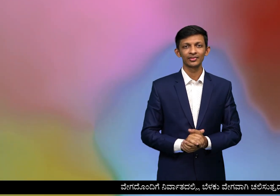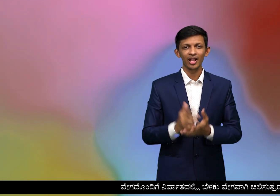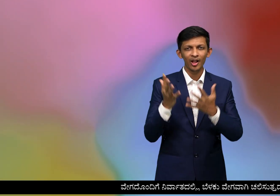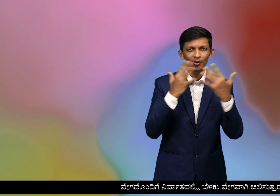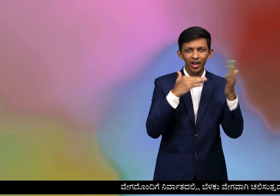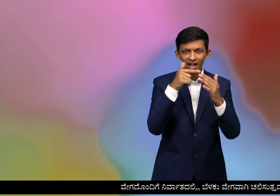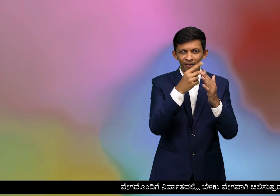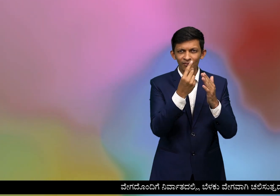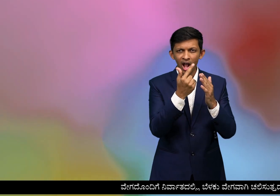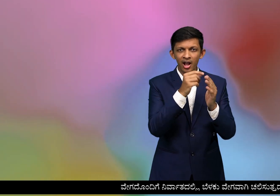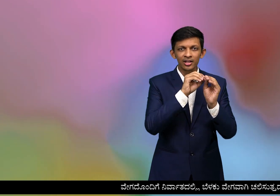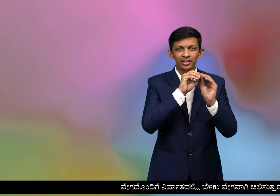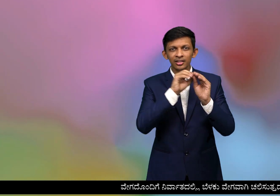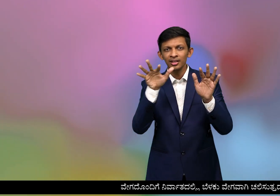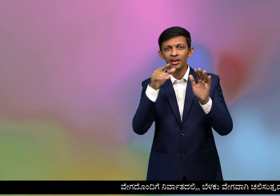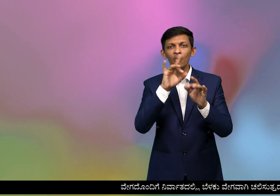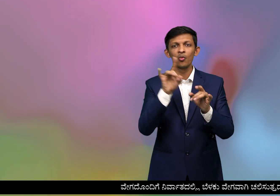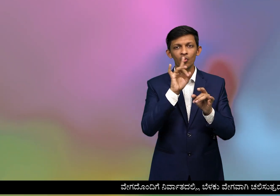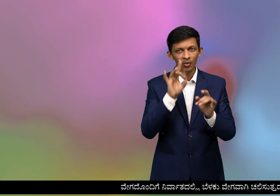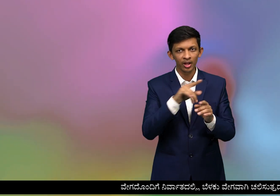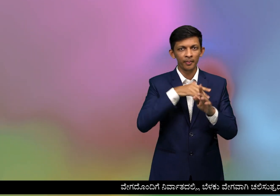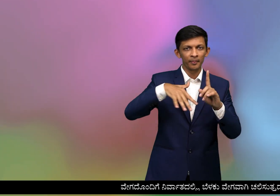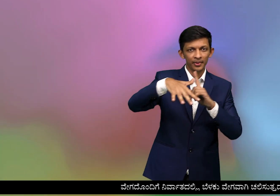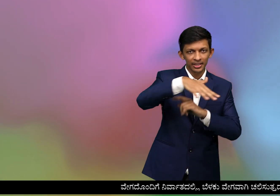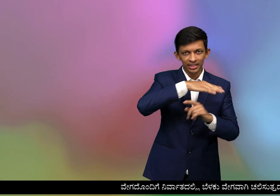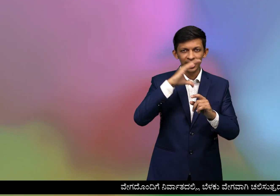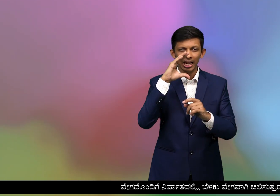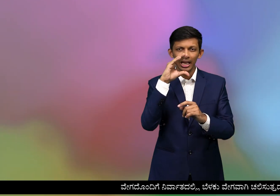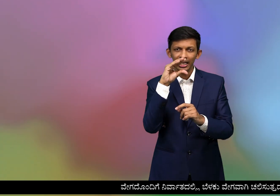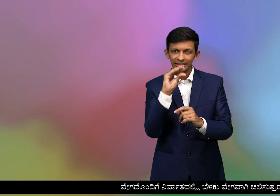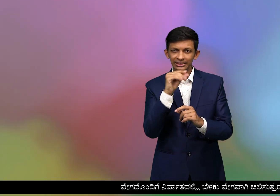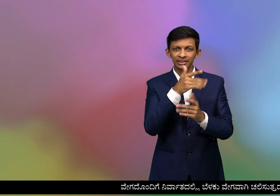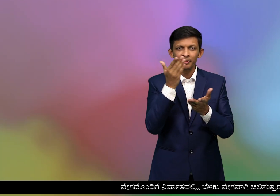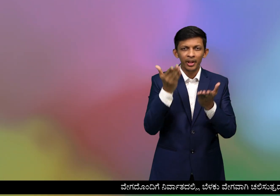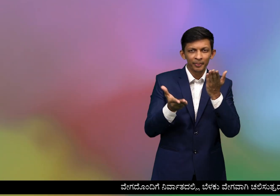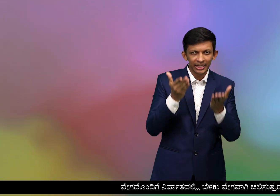ವೇಗಳುಂದಿಗೆ ನಿರ್ವಾತದಲ್ಲಿ ಬೆಳಕು ವೇಗವಾಗಿ ಚಲಿಸುತ್ತದೆ